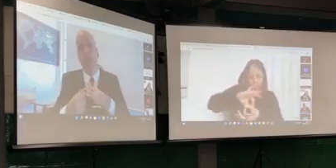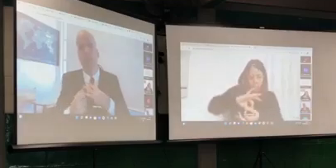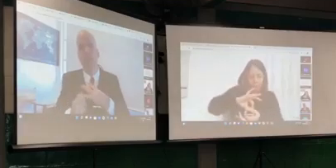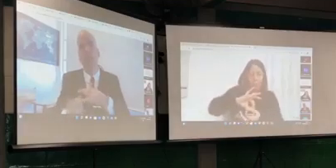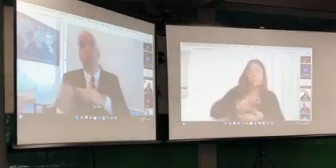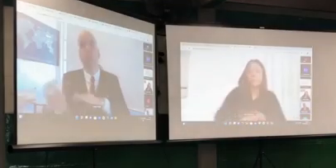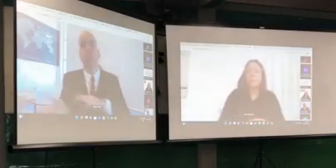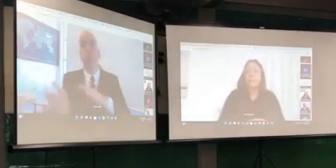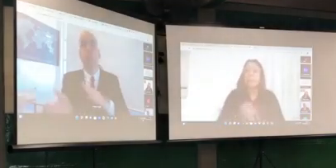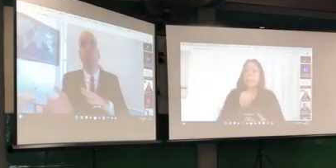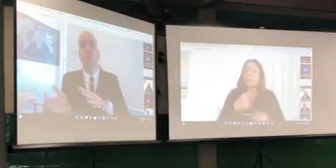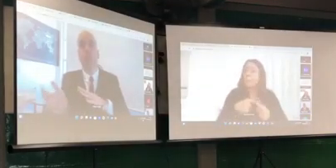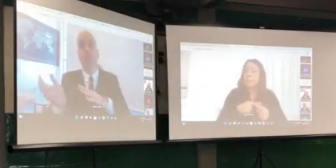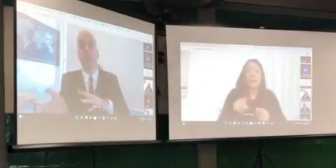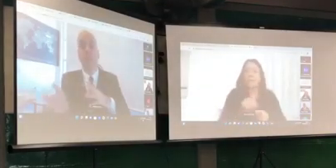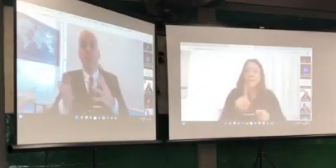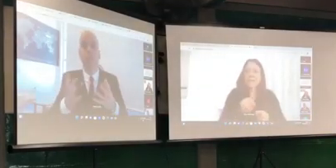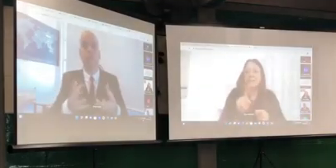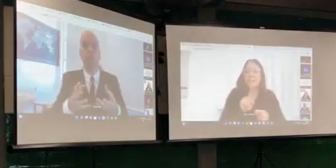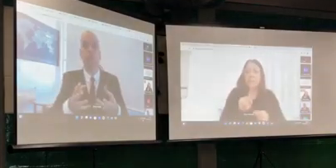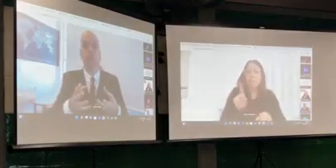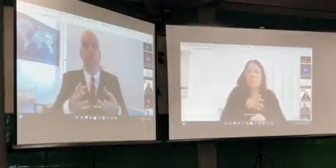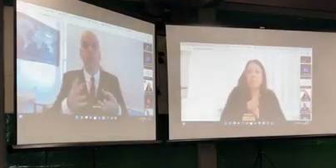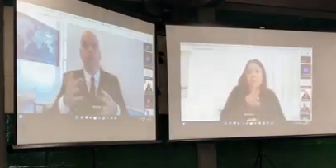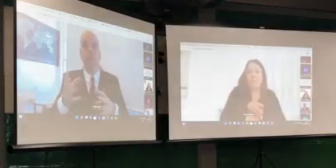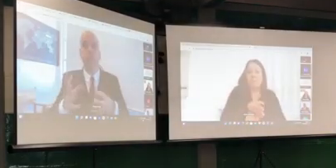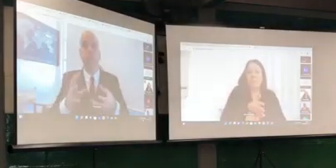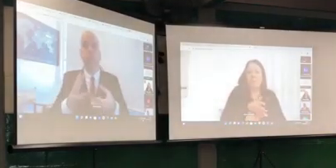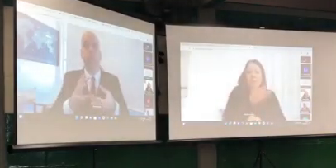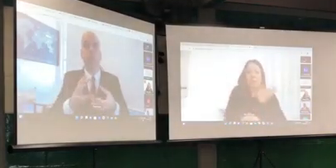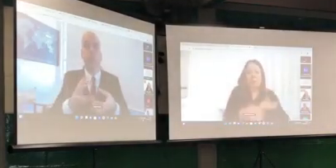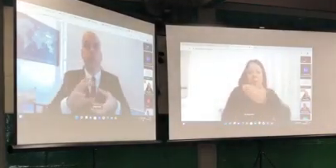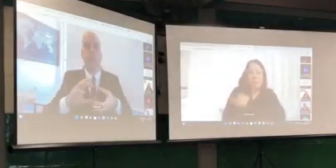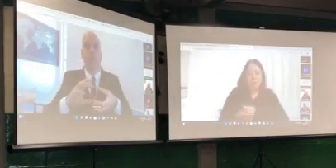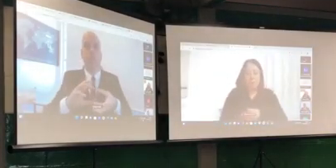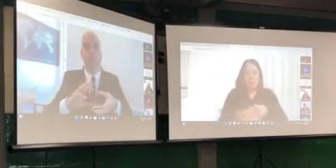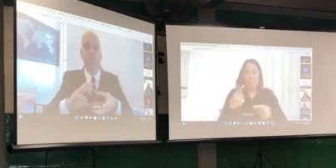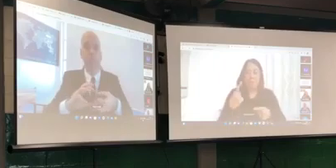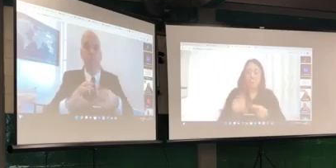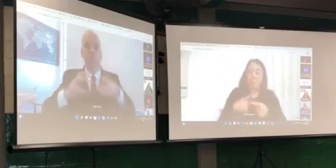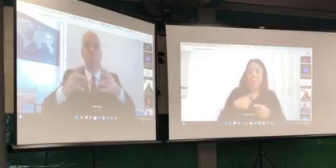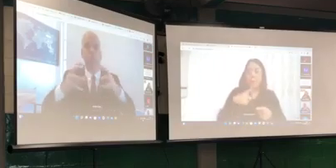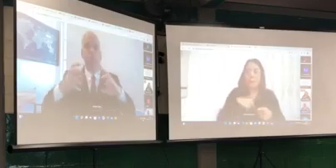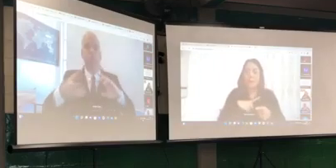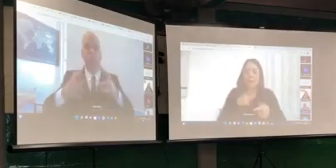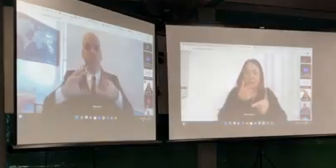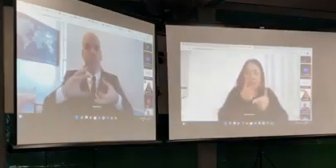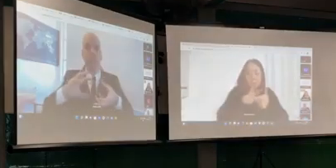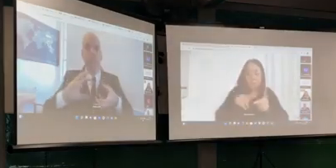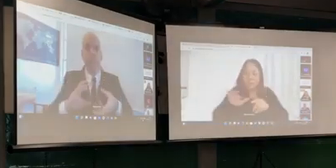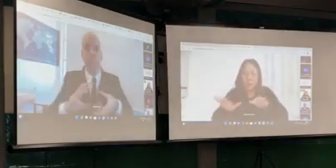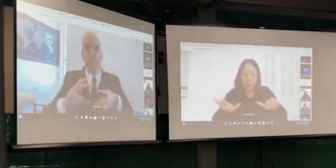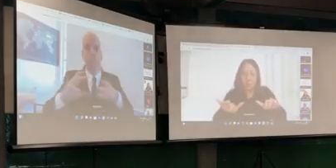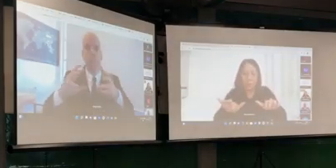Né? Porque eles não participam da Paralimpíadas porque tem essa divisão, né? Porque eles não têm